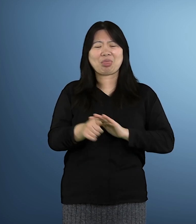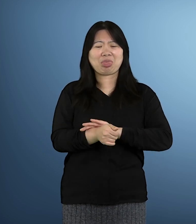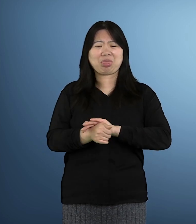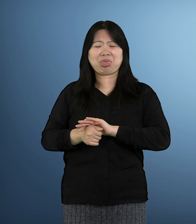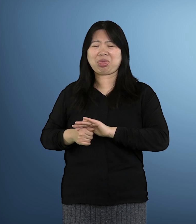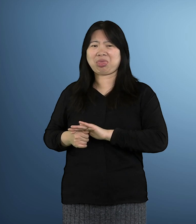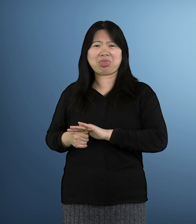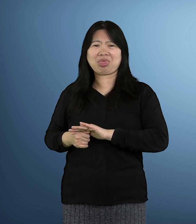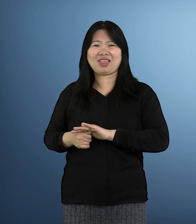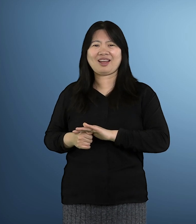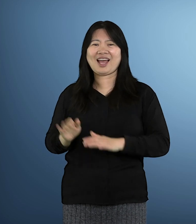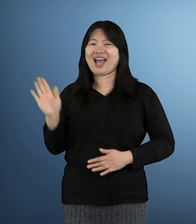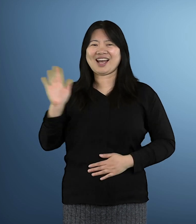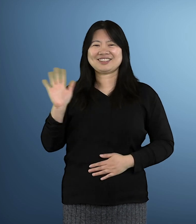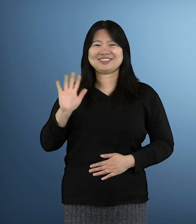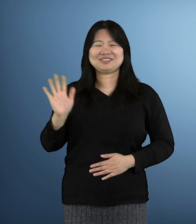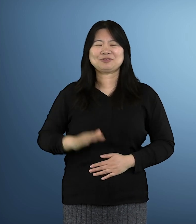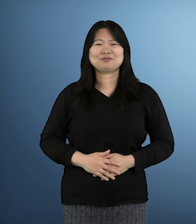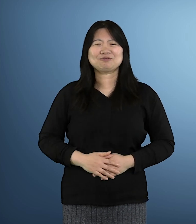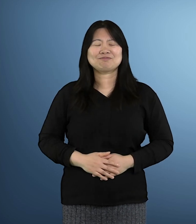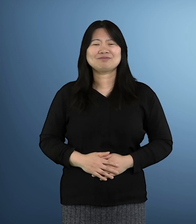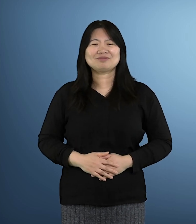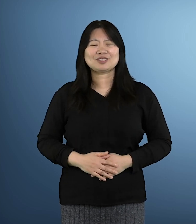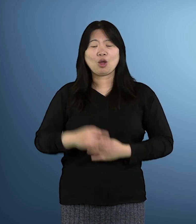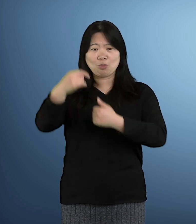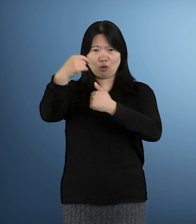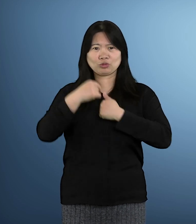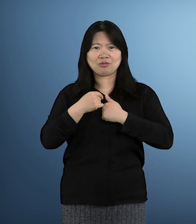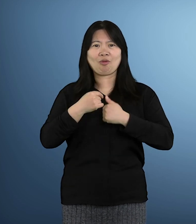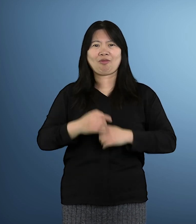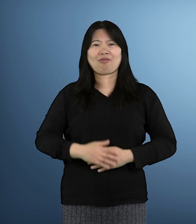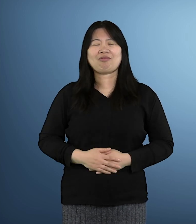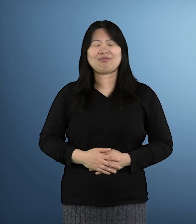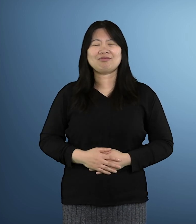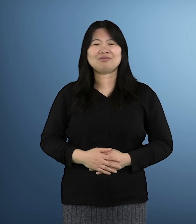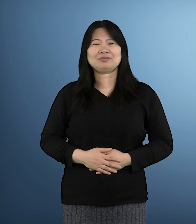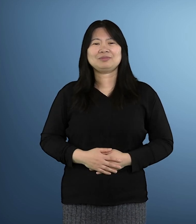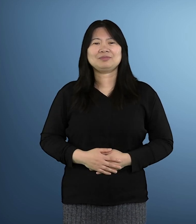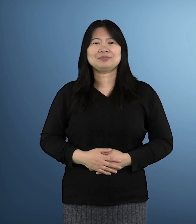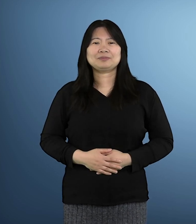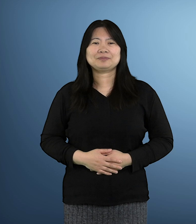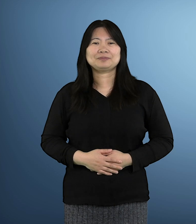수동적으로 설명하지 않았어요. 명령형으로 돼 있어요.